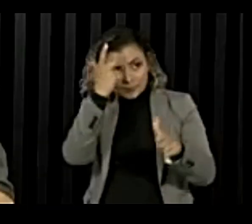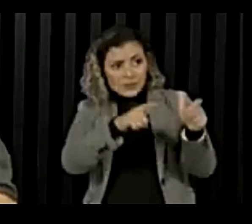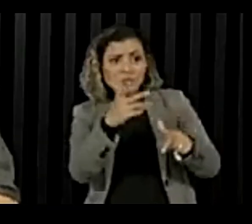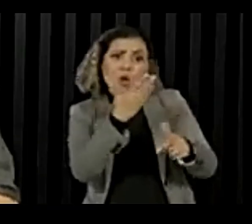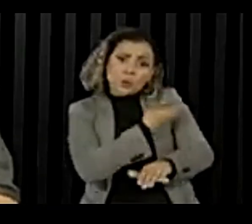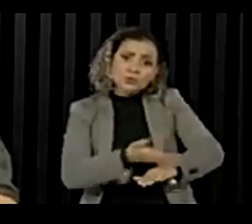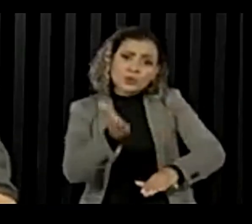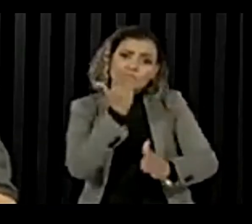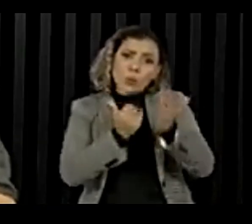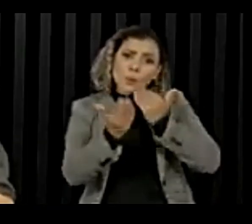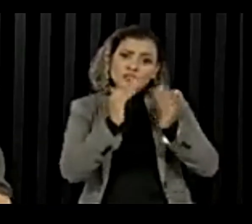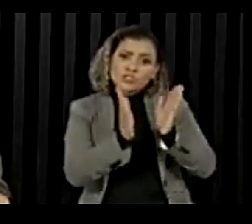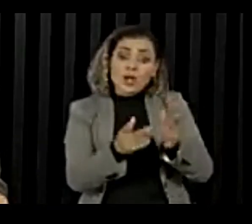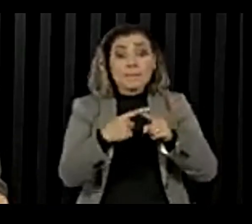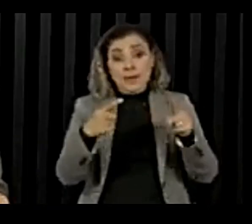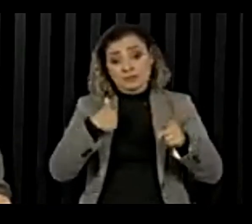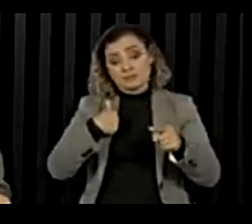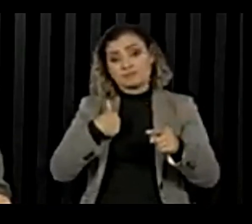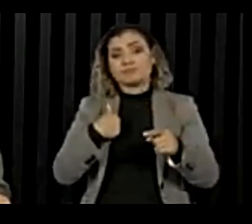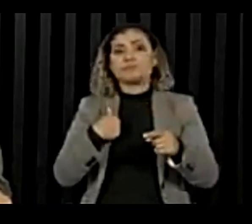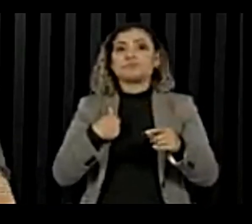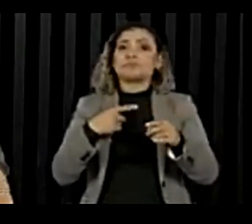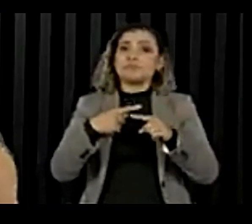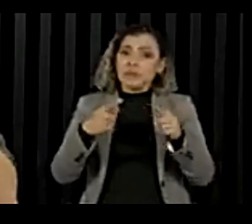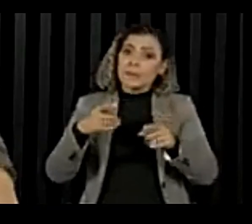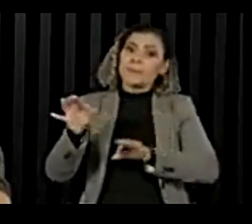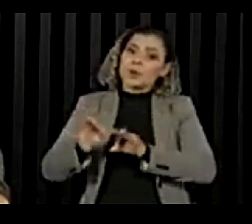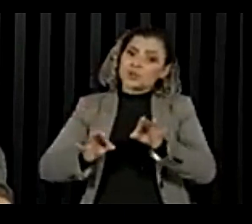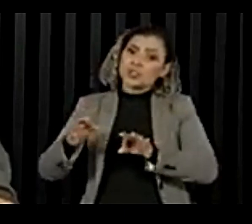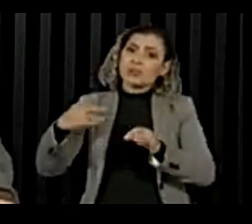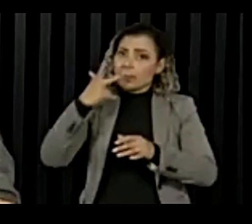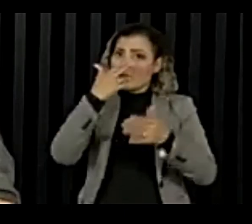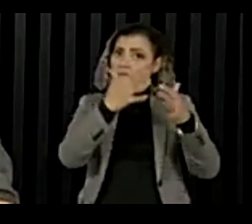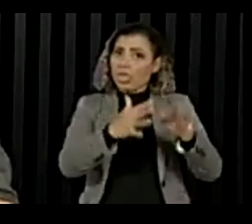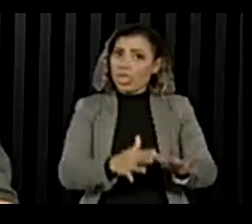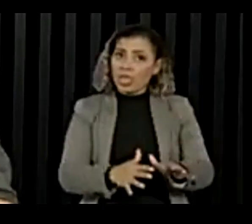com isso. E como o projeto já não vinha tão bem como a gente queria...